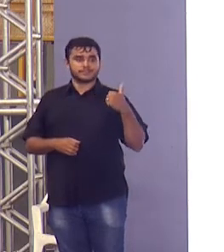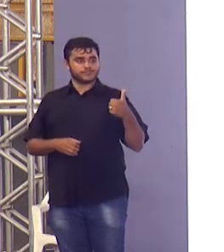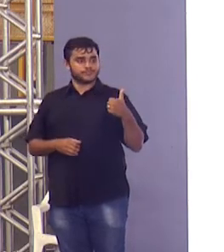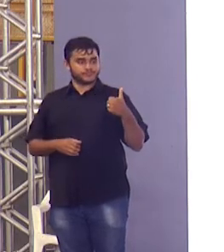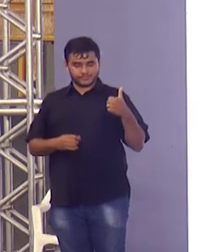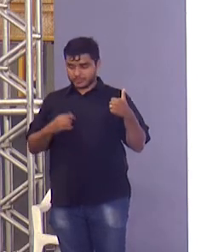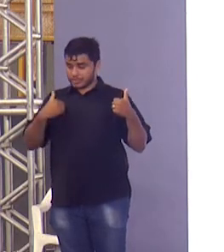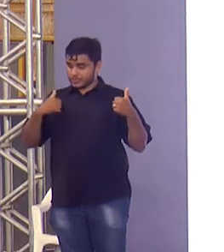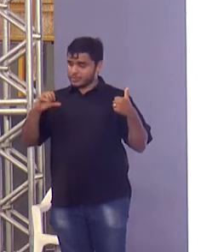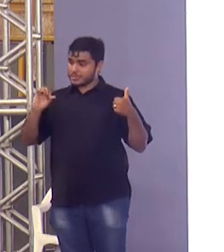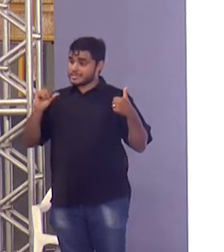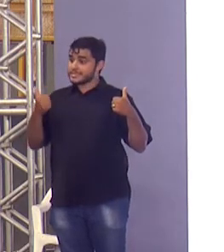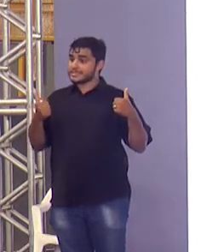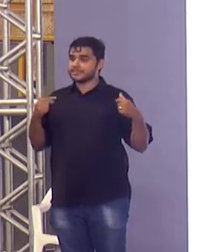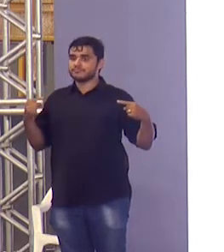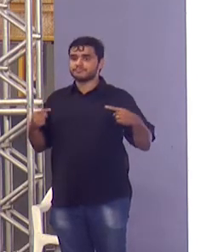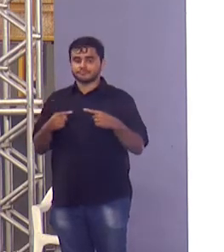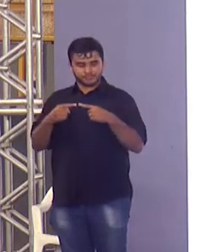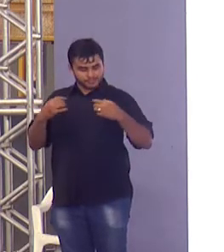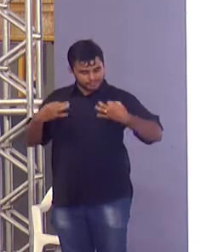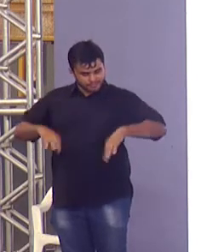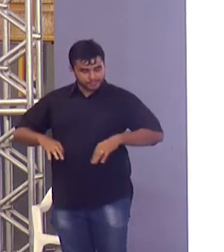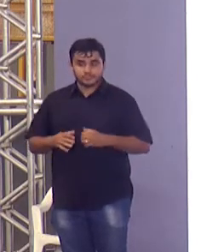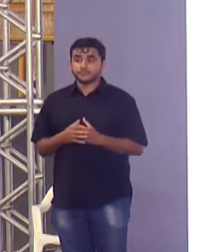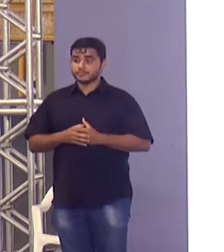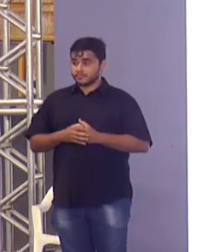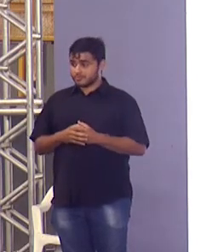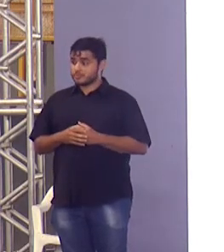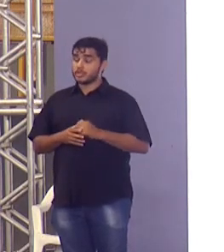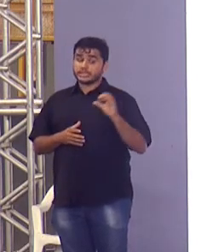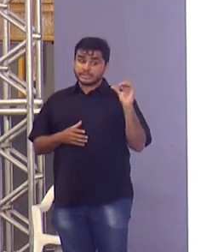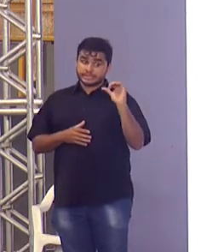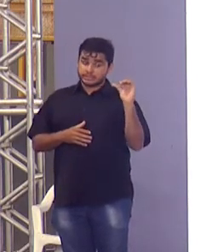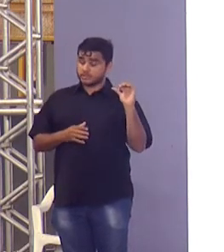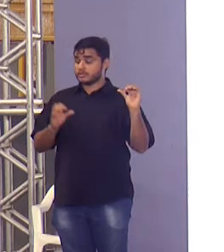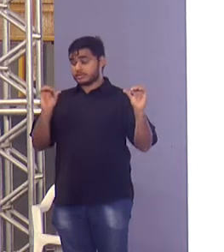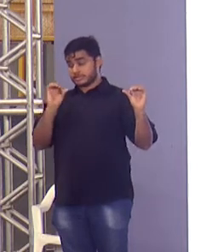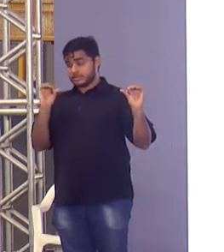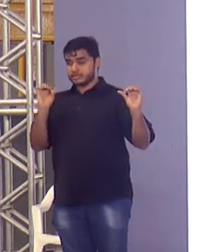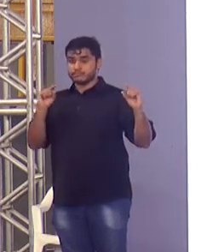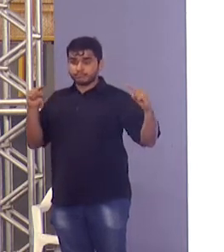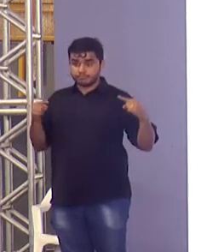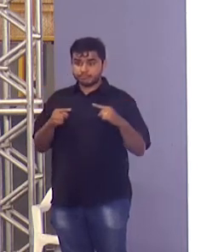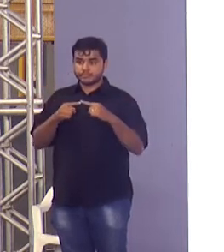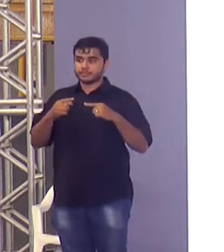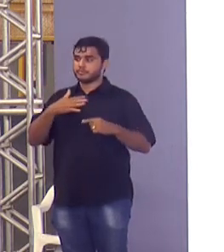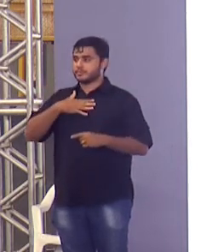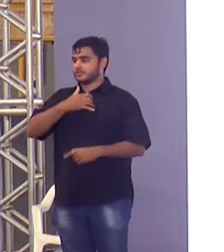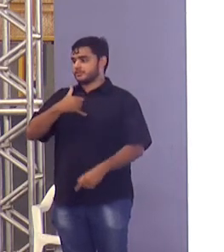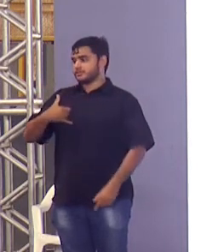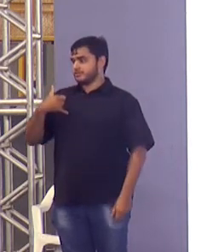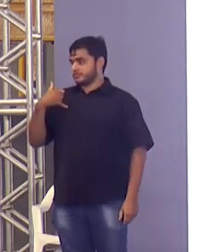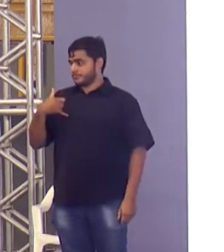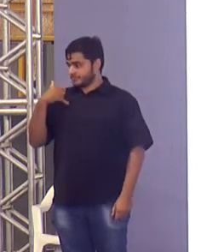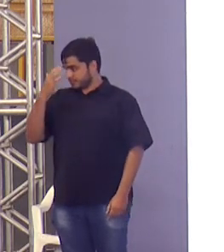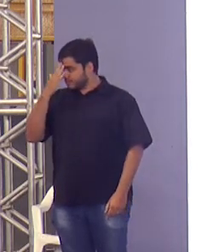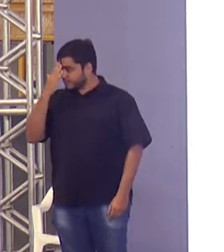com o 22 com o 24, dá 66, que vai ser a minha idade.